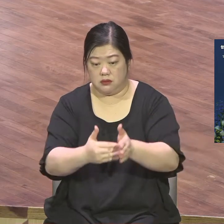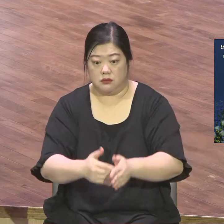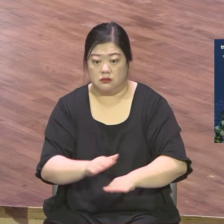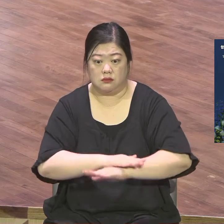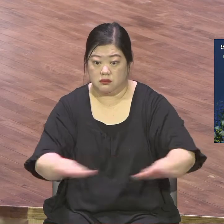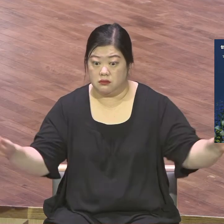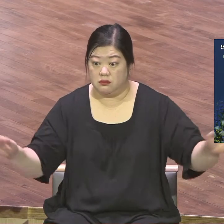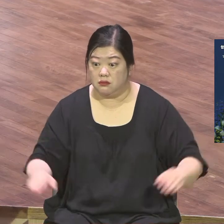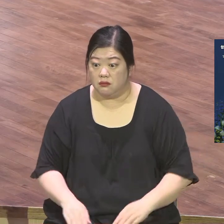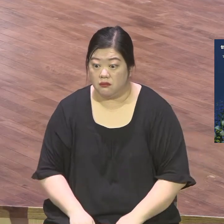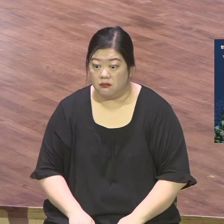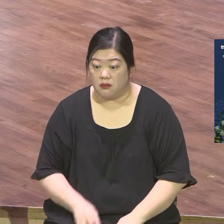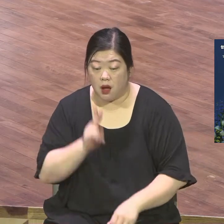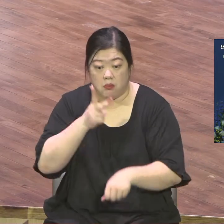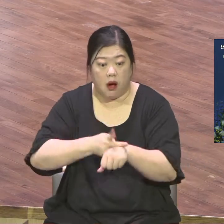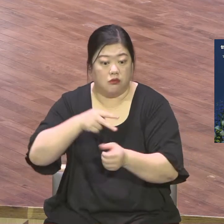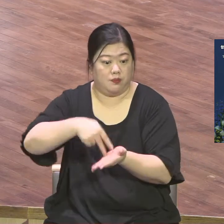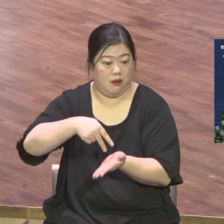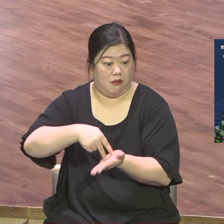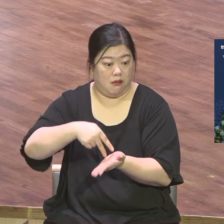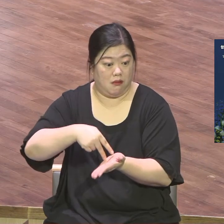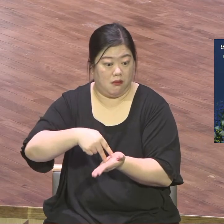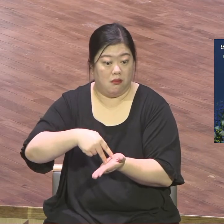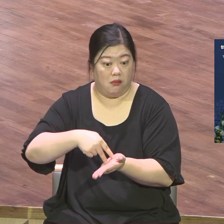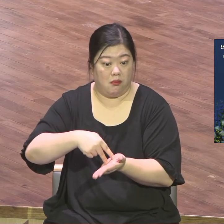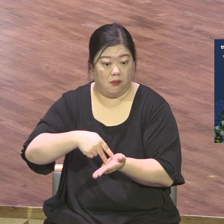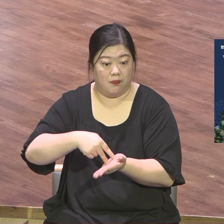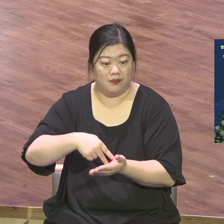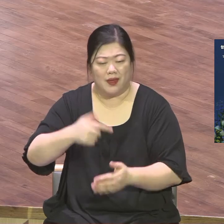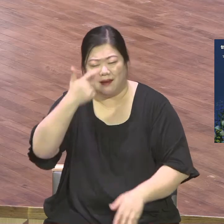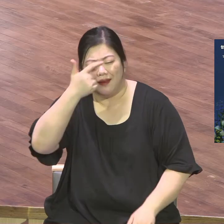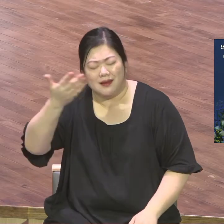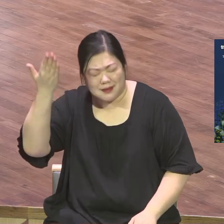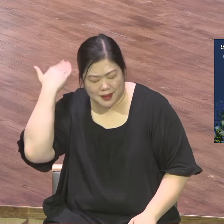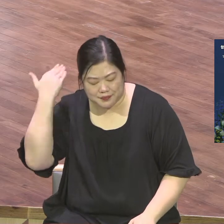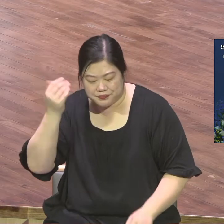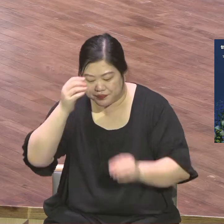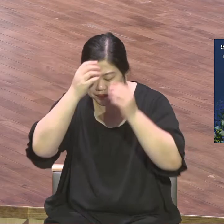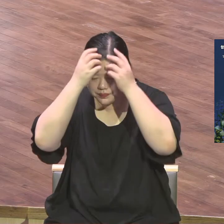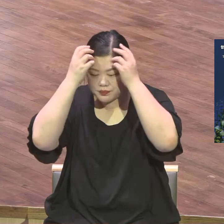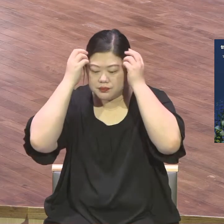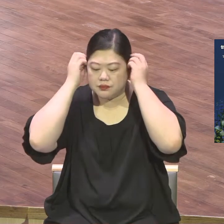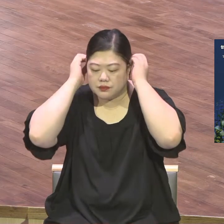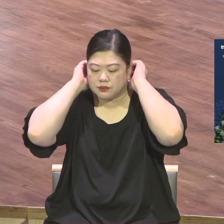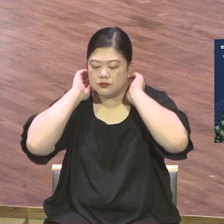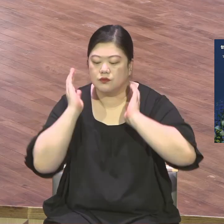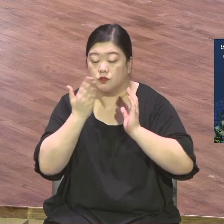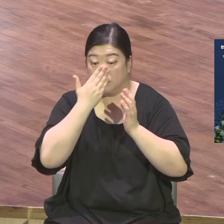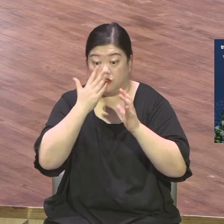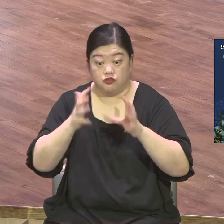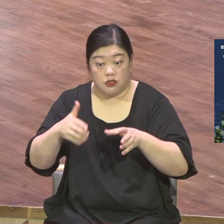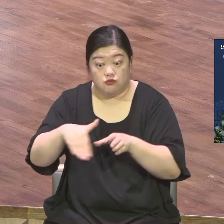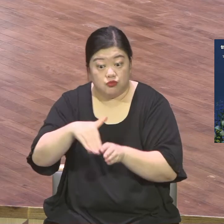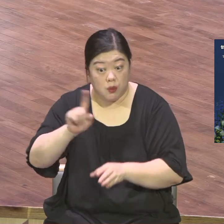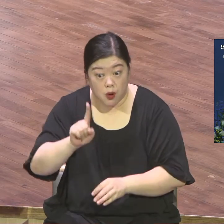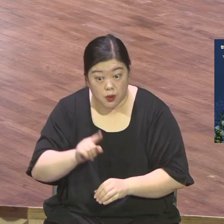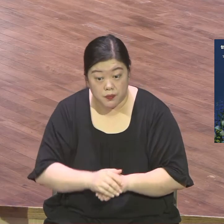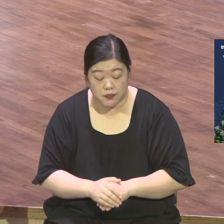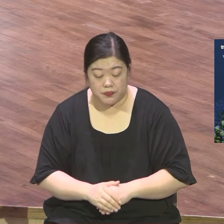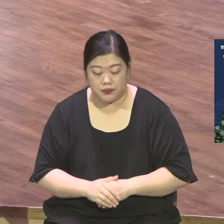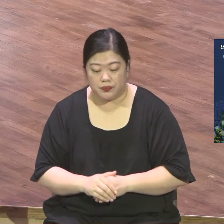분위기는요 신분이 철저하게 따지던 시대입니다. 신분. 노예는 사람이